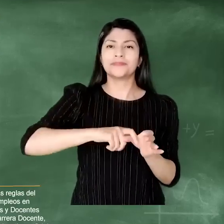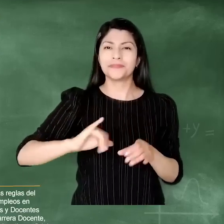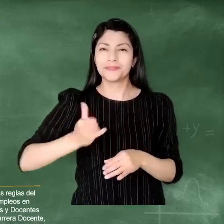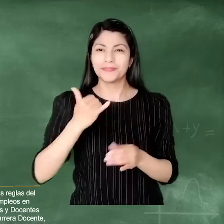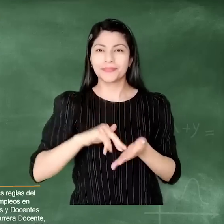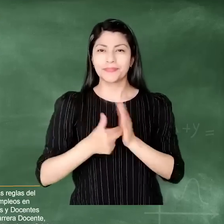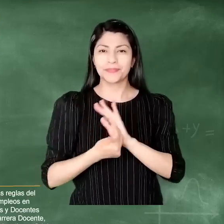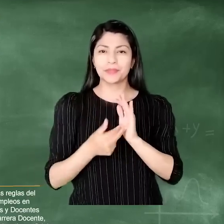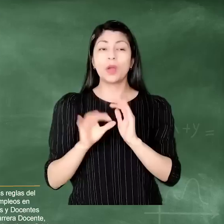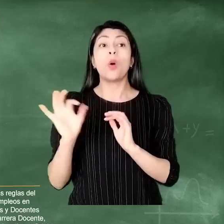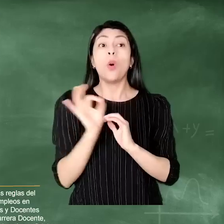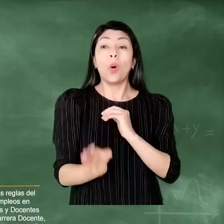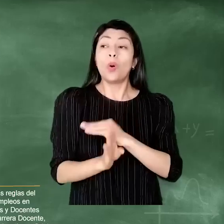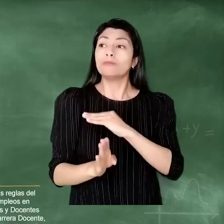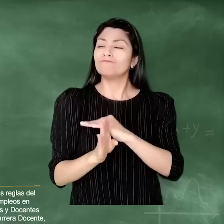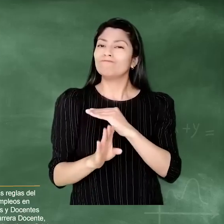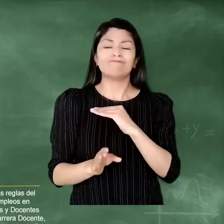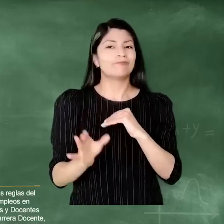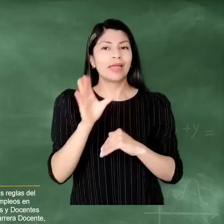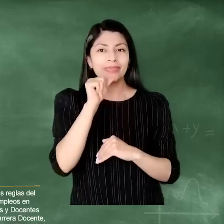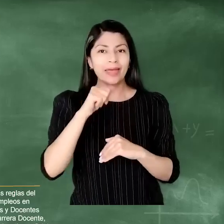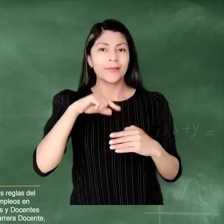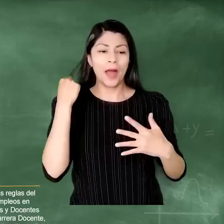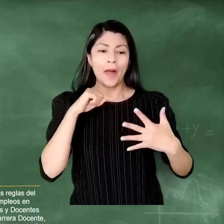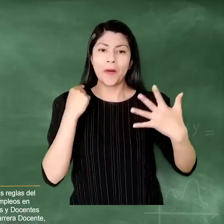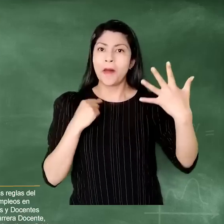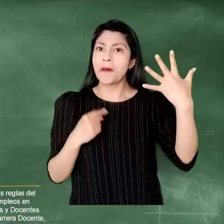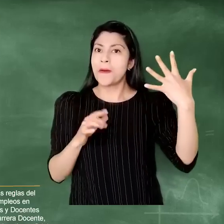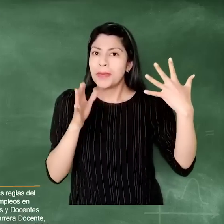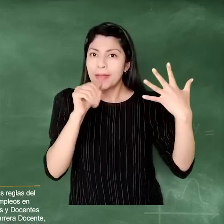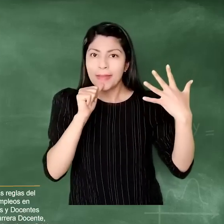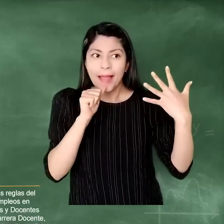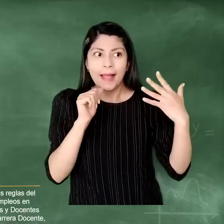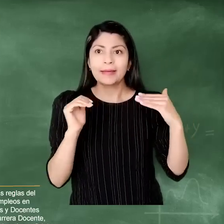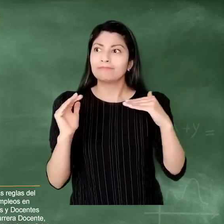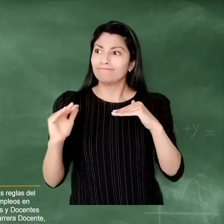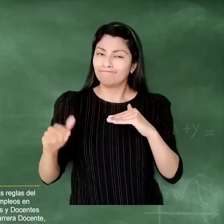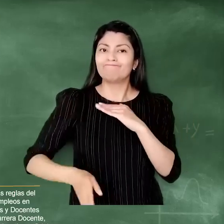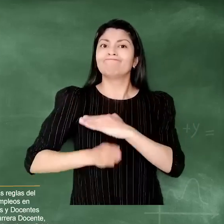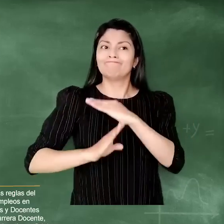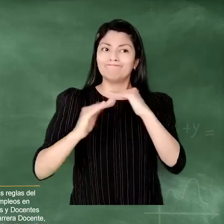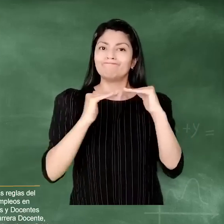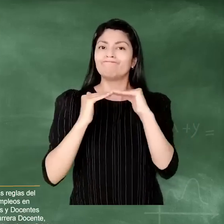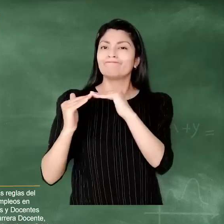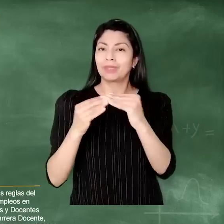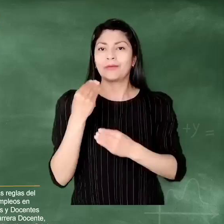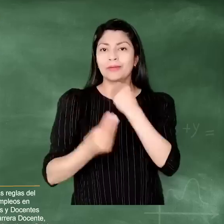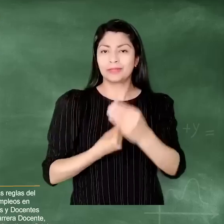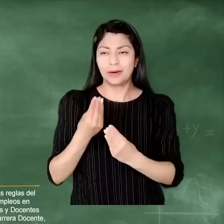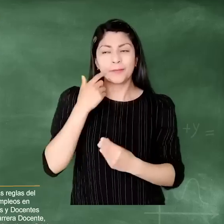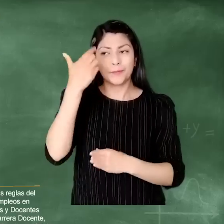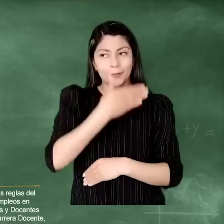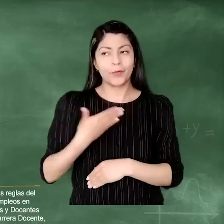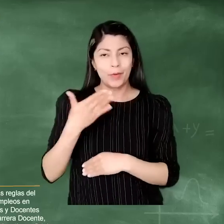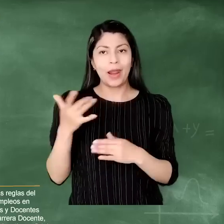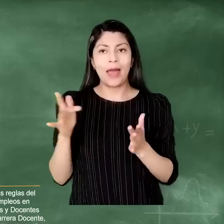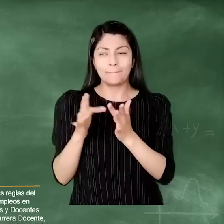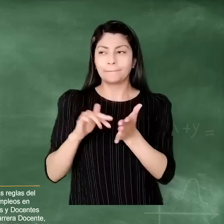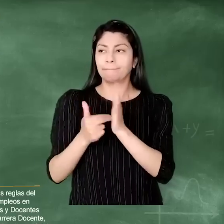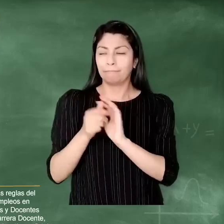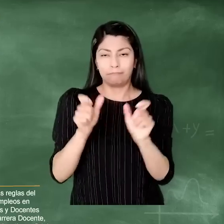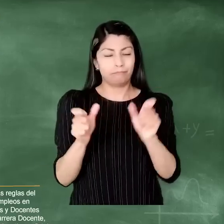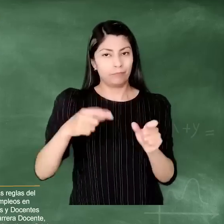el empate, este se dirimirá a través de sorteo con la presencia de todos los interesados.